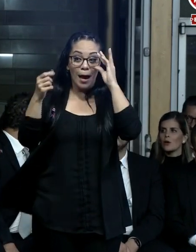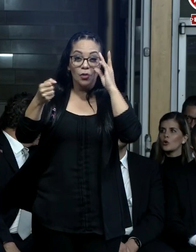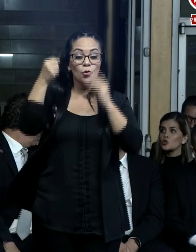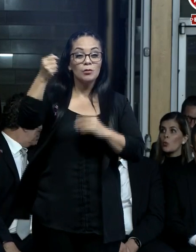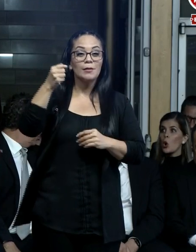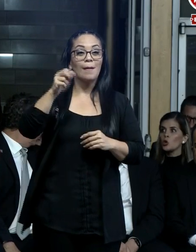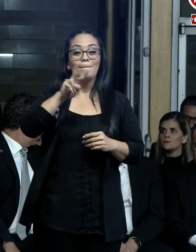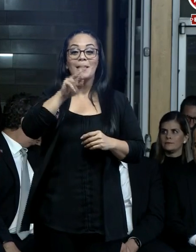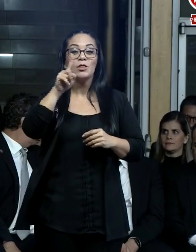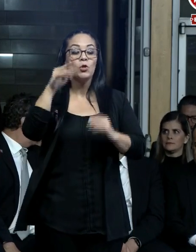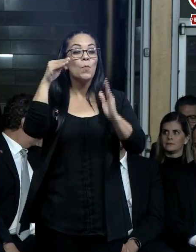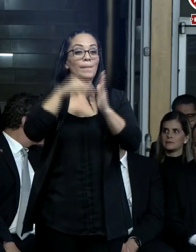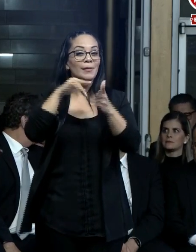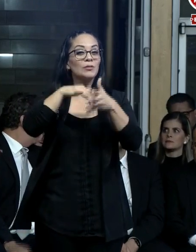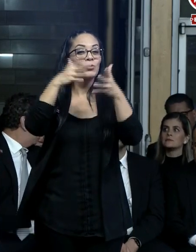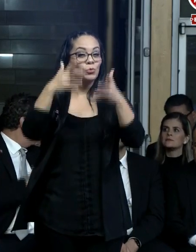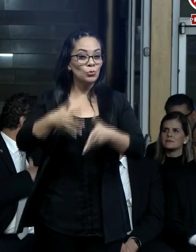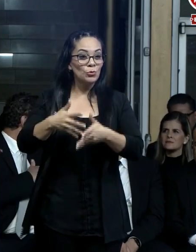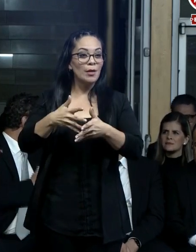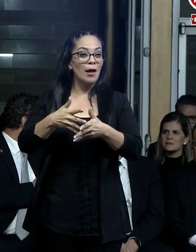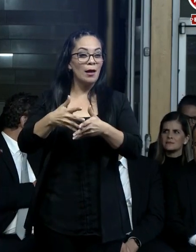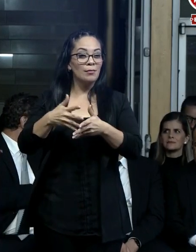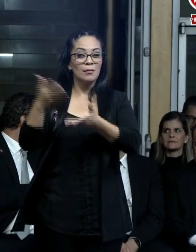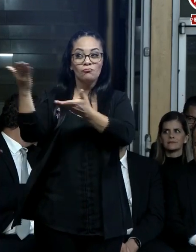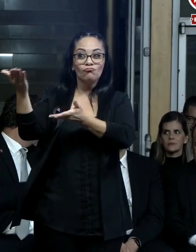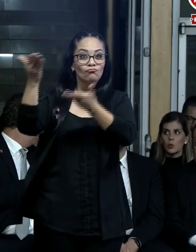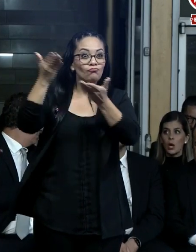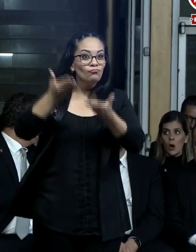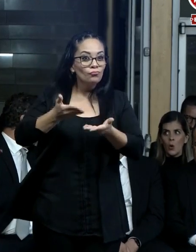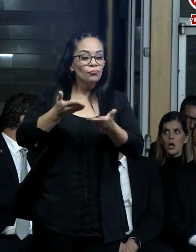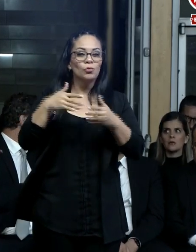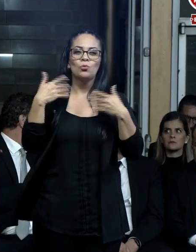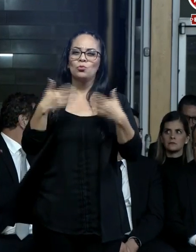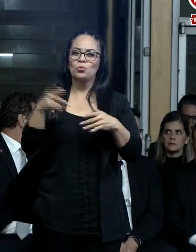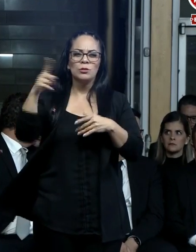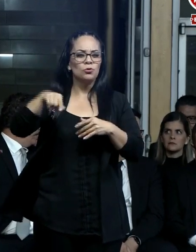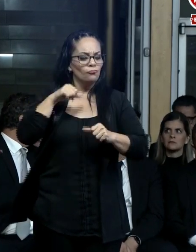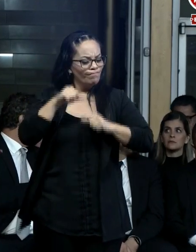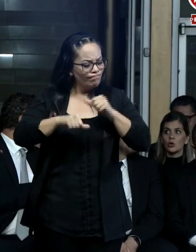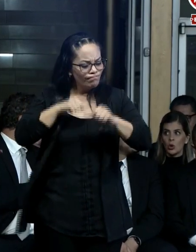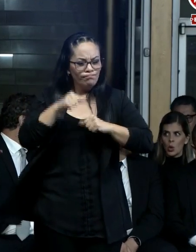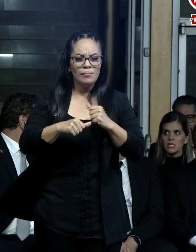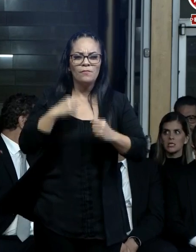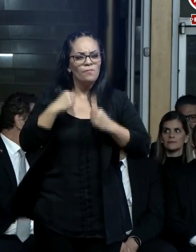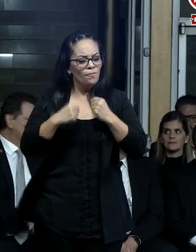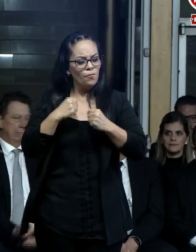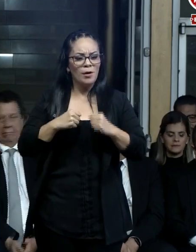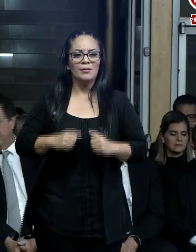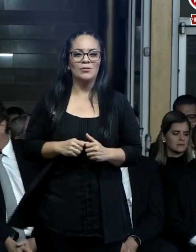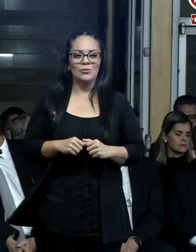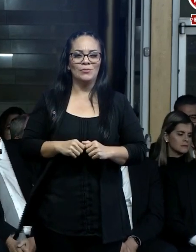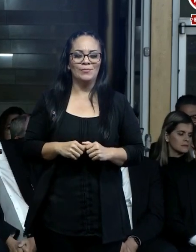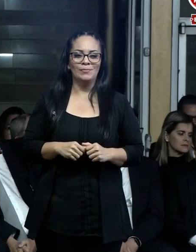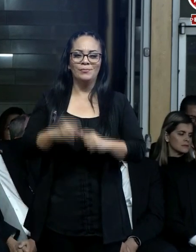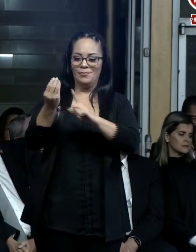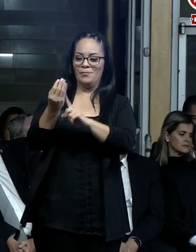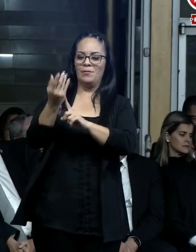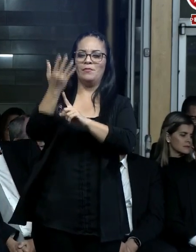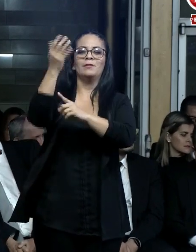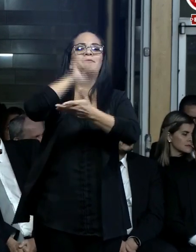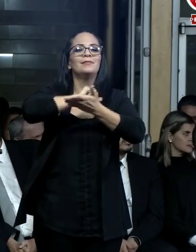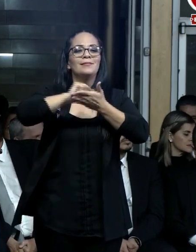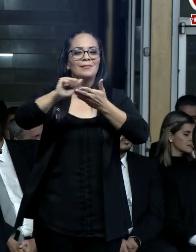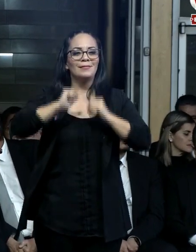de 20,000 estudiantes que le pusieron gran ganas para que ese fuego